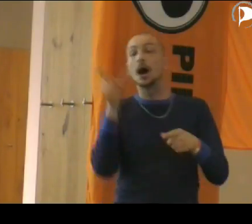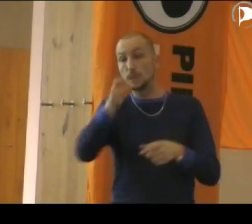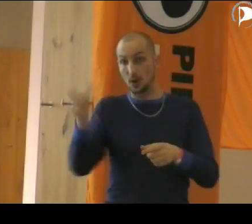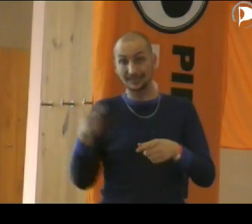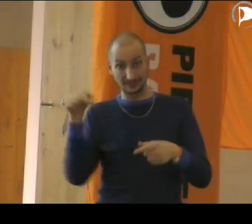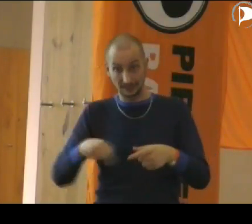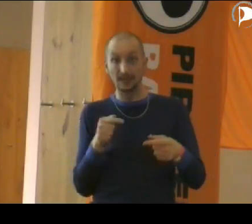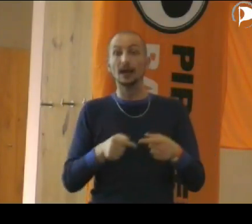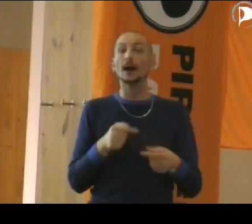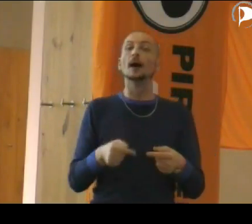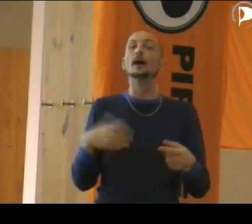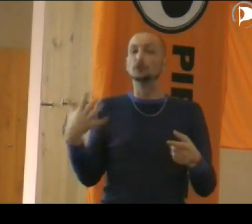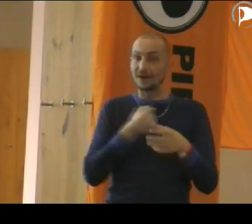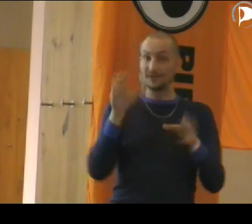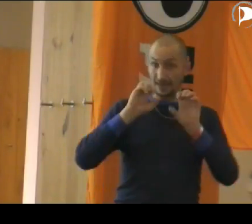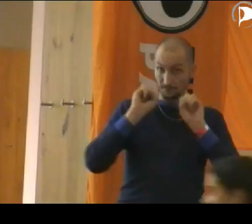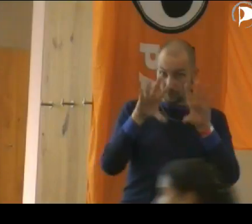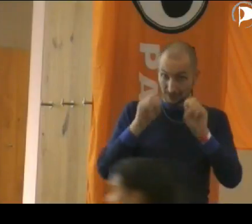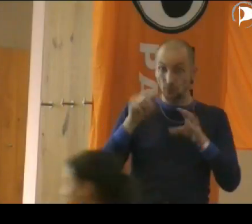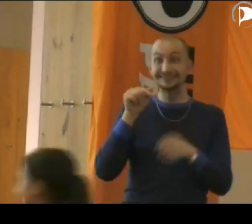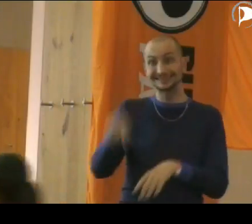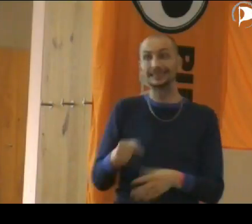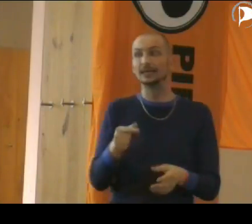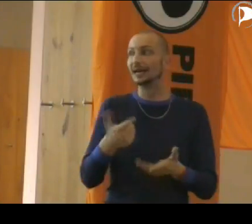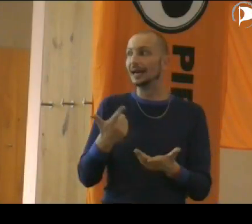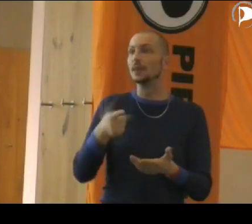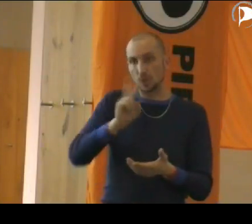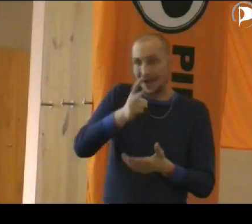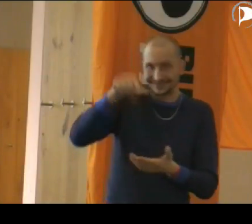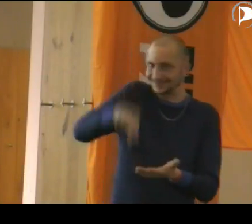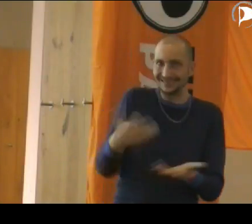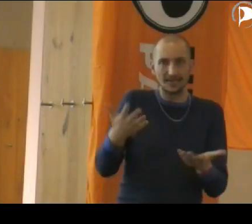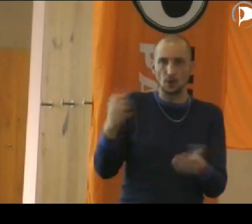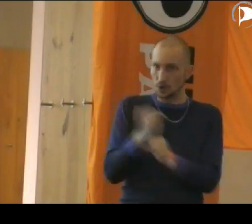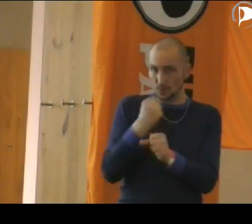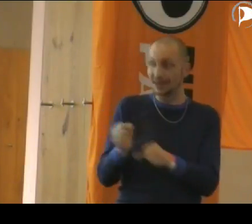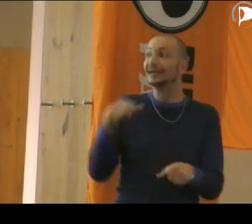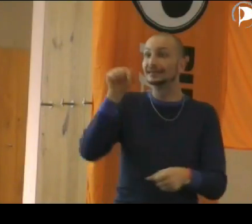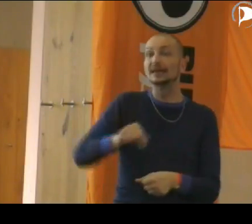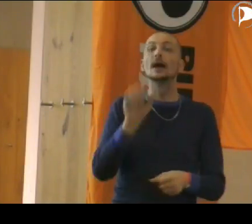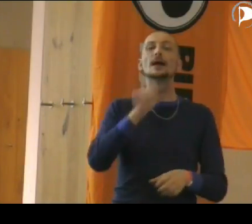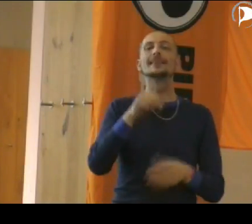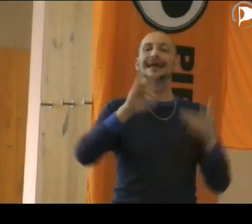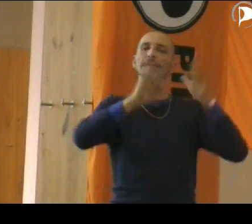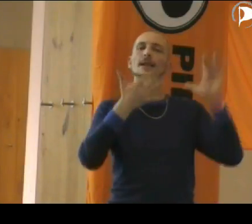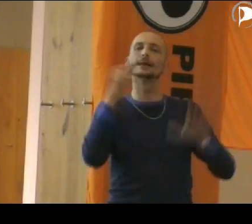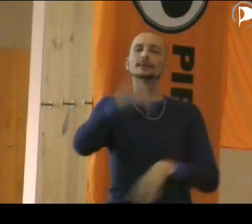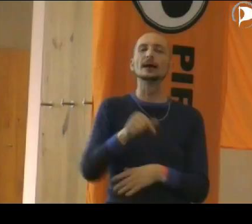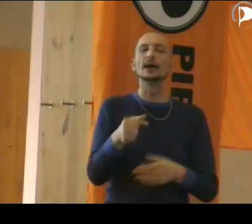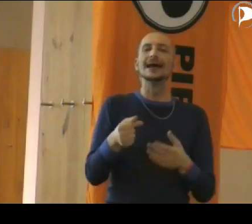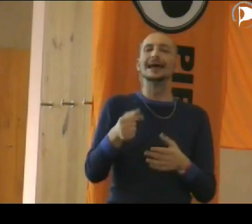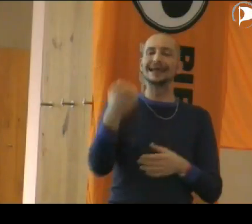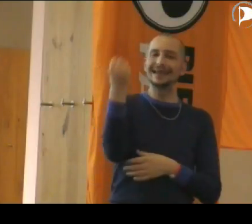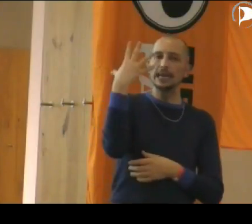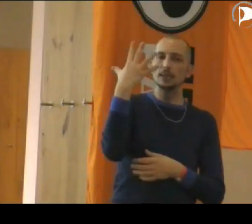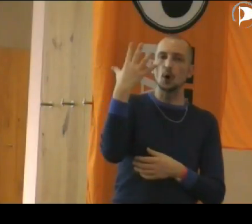saarland ist eine motivation und würde es wenn der vorschlag könnte abend euch dann einfach mal eine kinoversion in fast jedem kinos anläuft